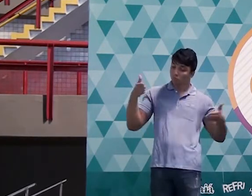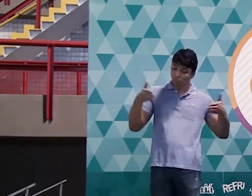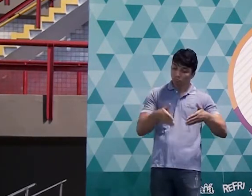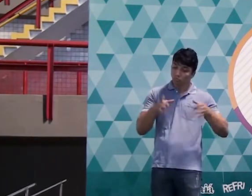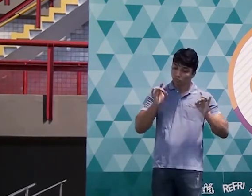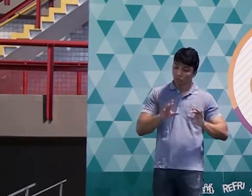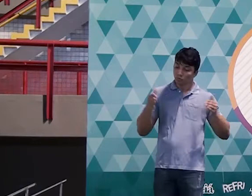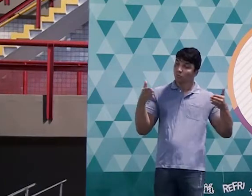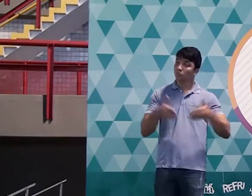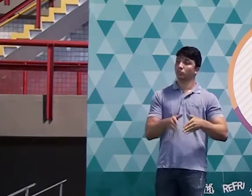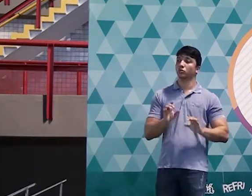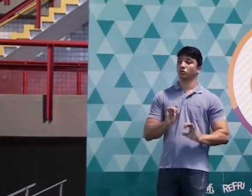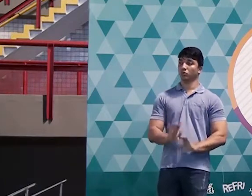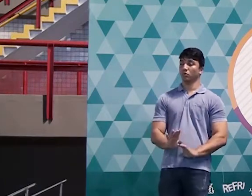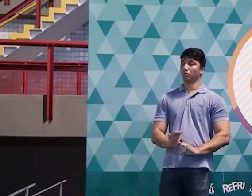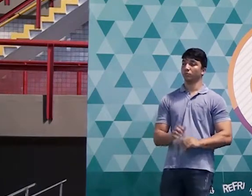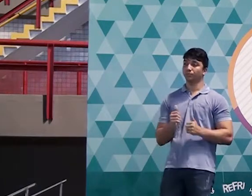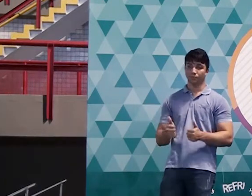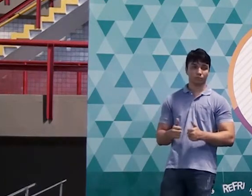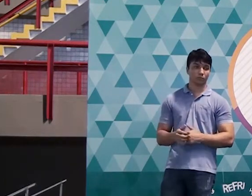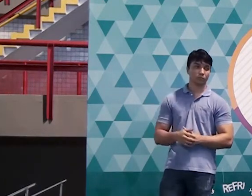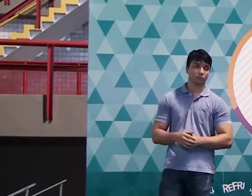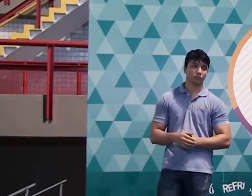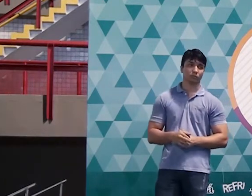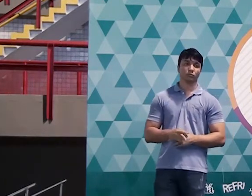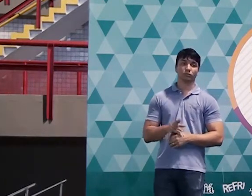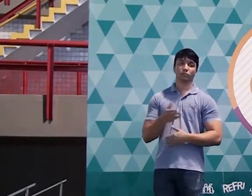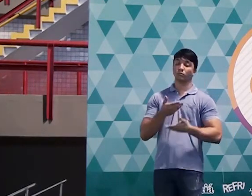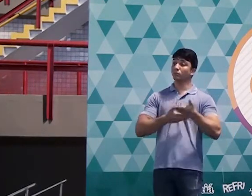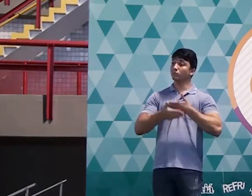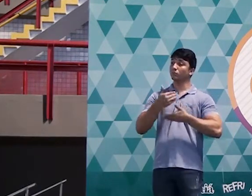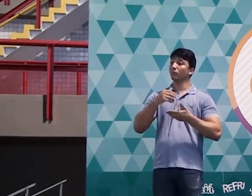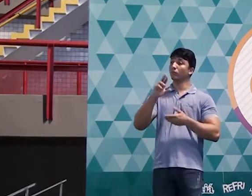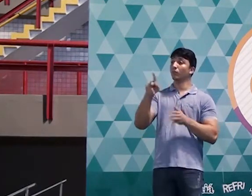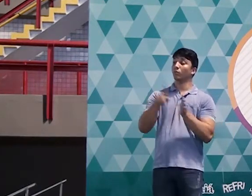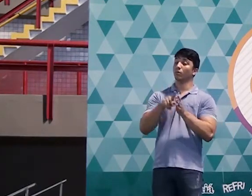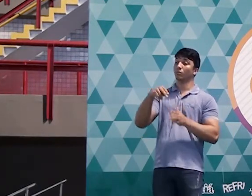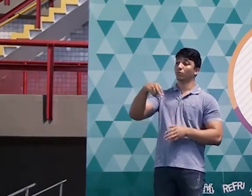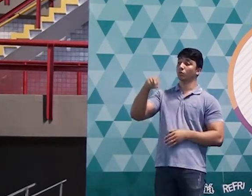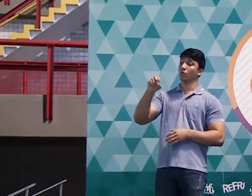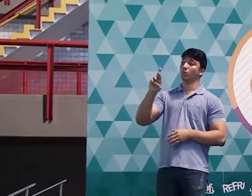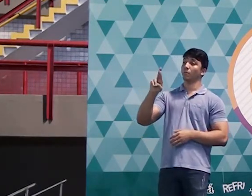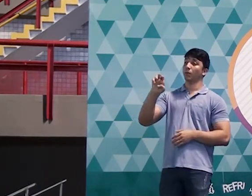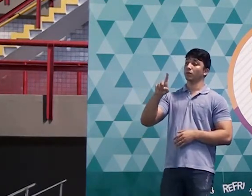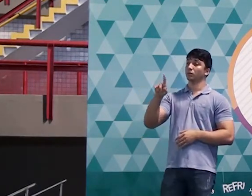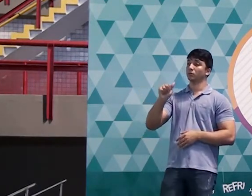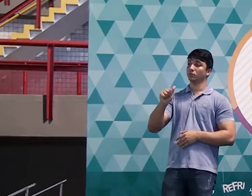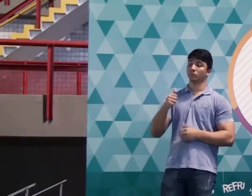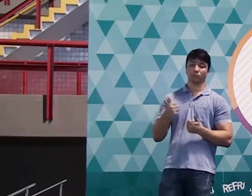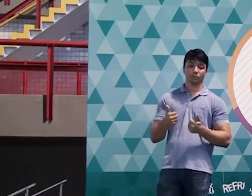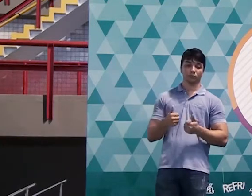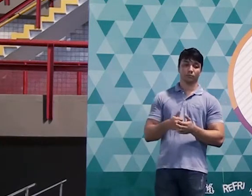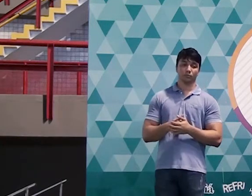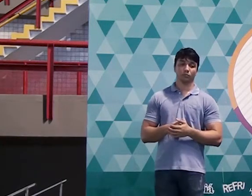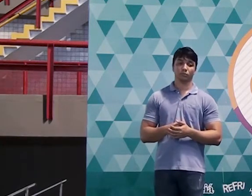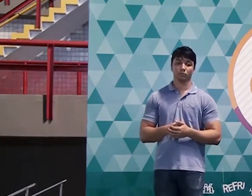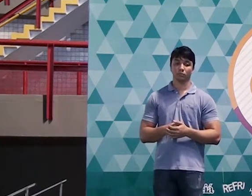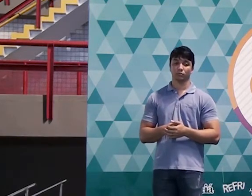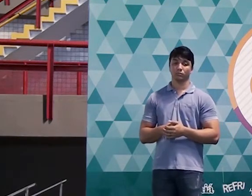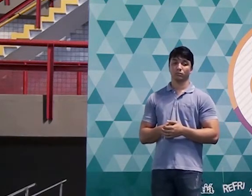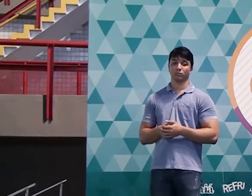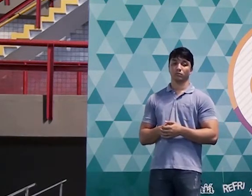acontece aqui, beleza? Essa relação é da nobreza. Nem só de nobreza vive a Idade Média,